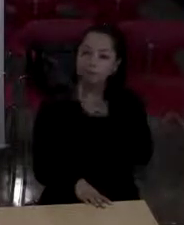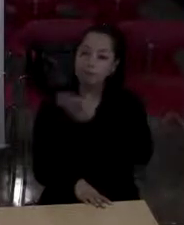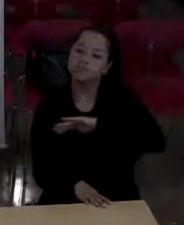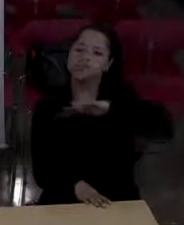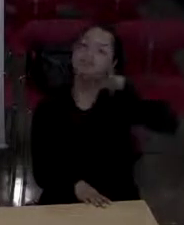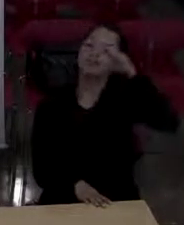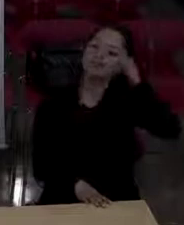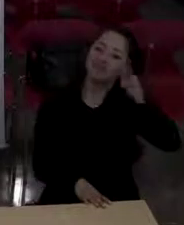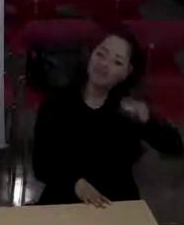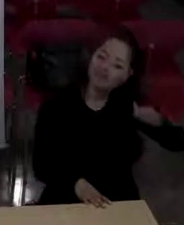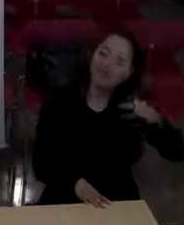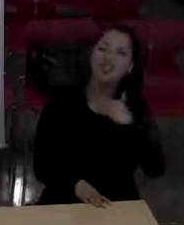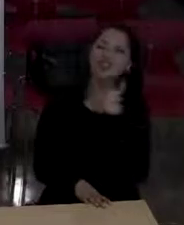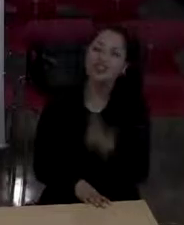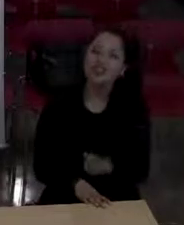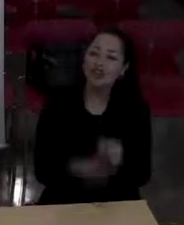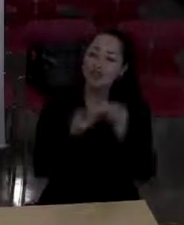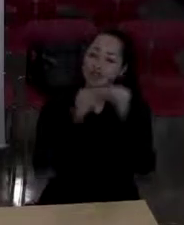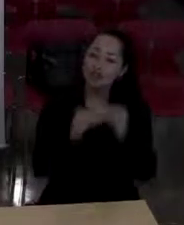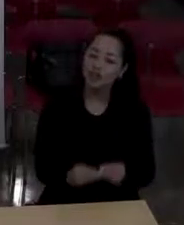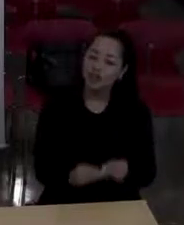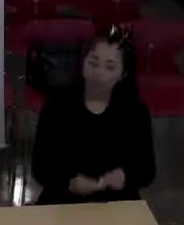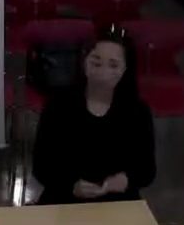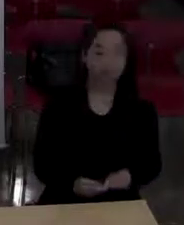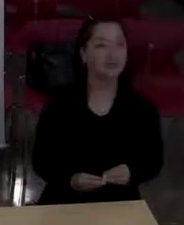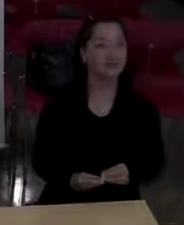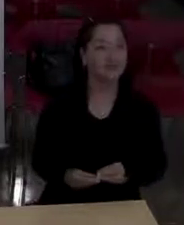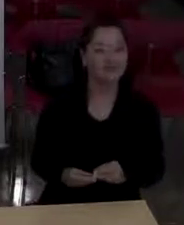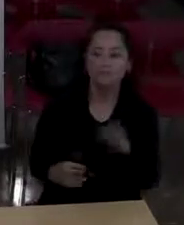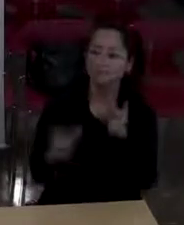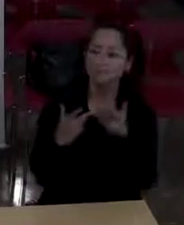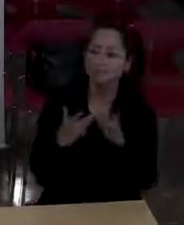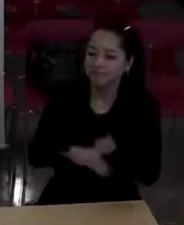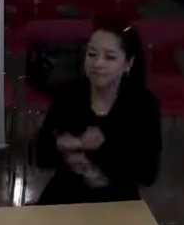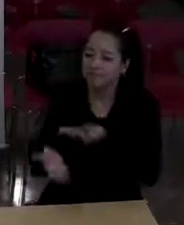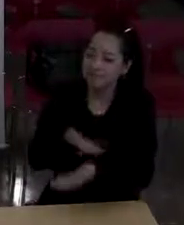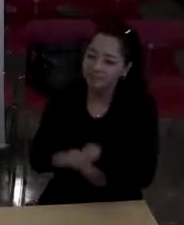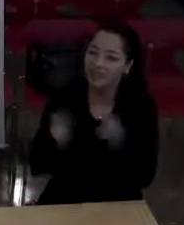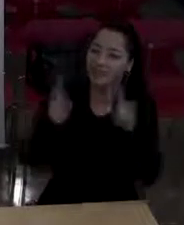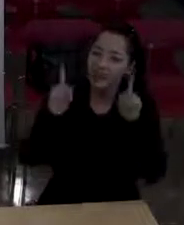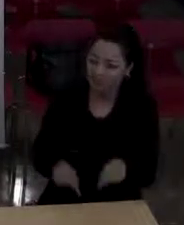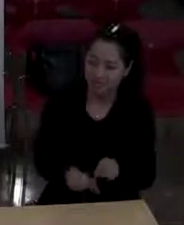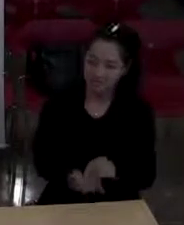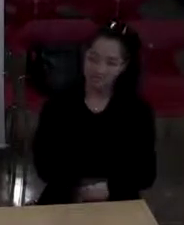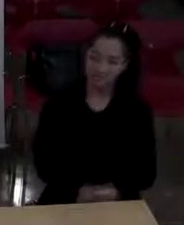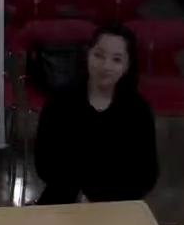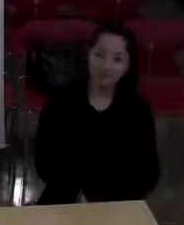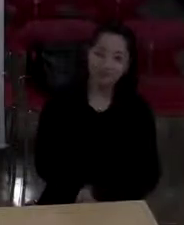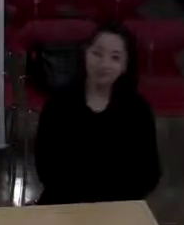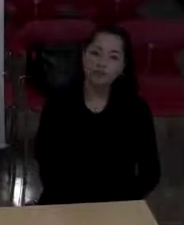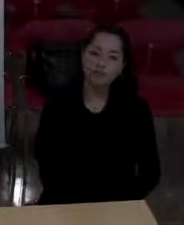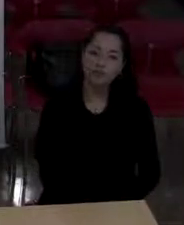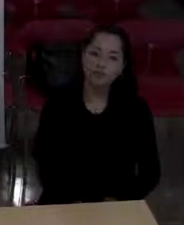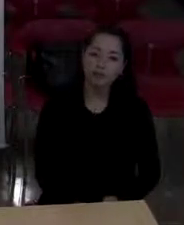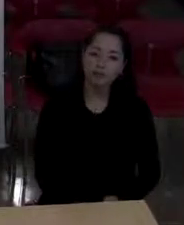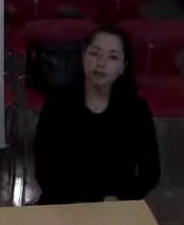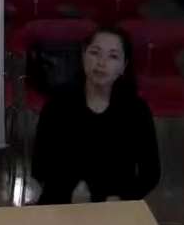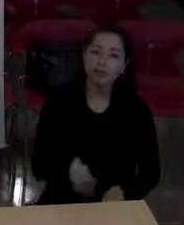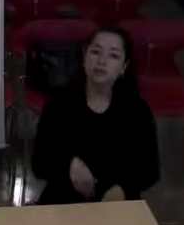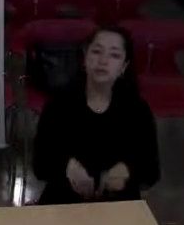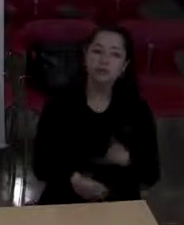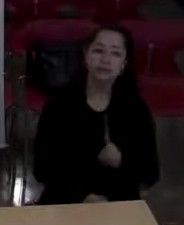a facilitar o le va a motivar más bien a participar de manera activa en esa conversación que su mamá le está iniciando. Hacia el